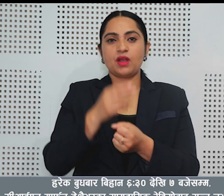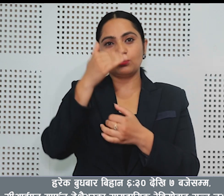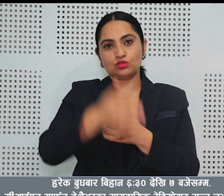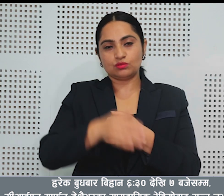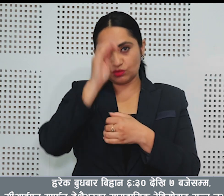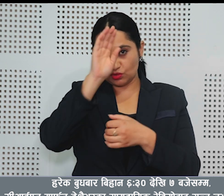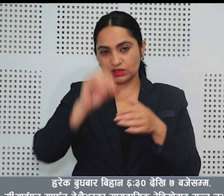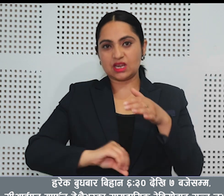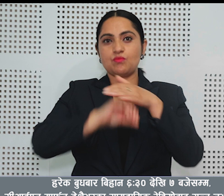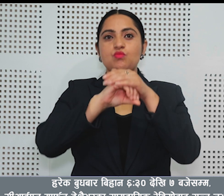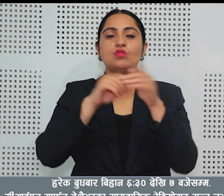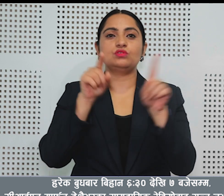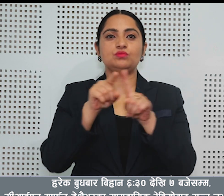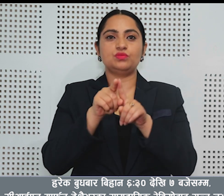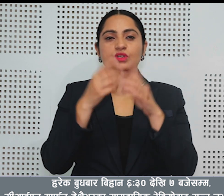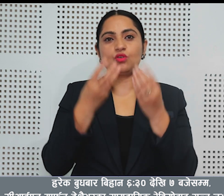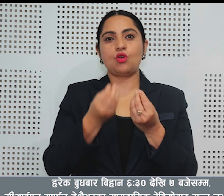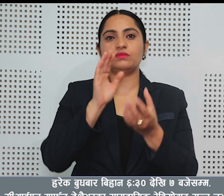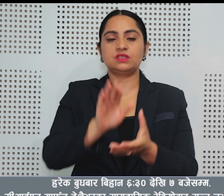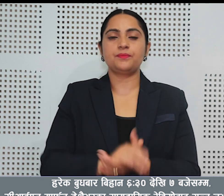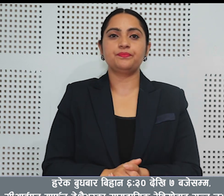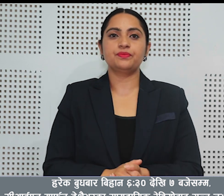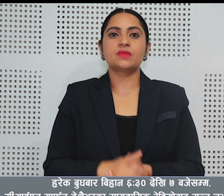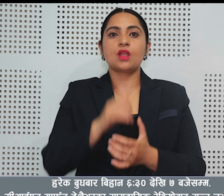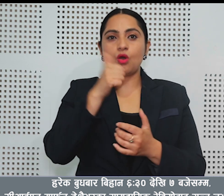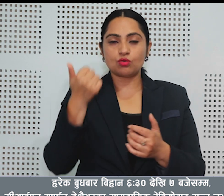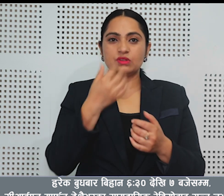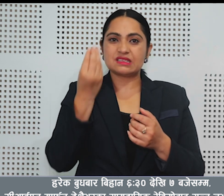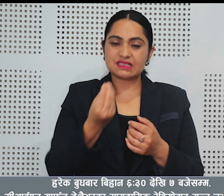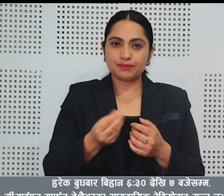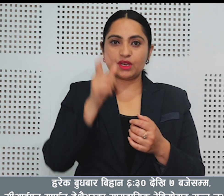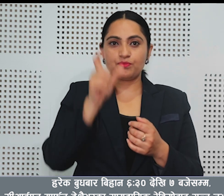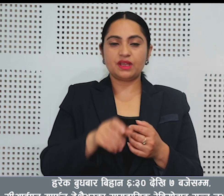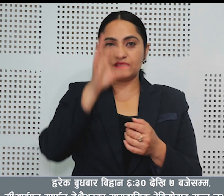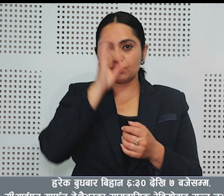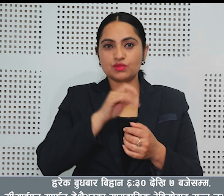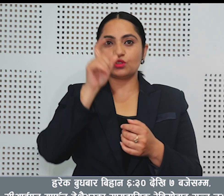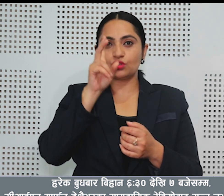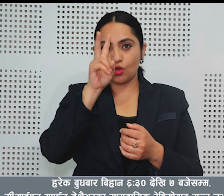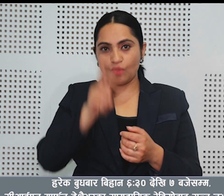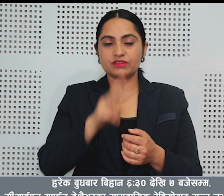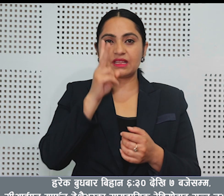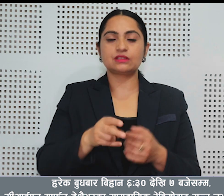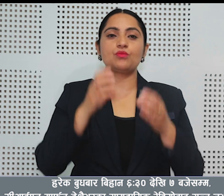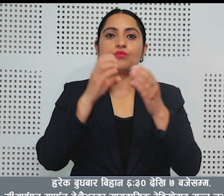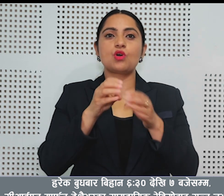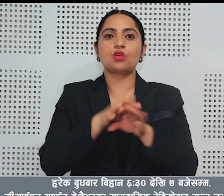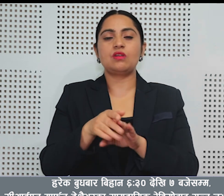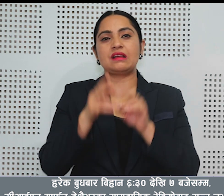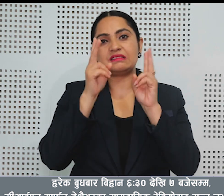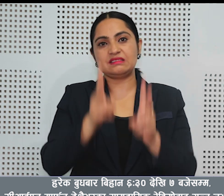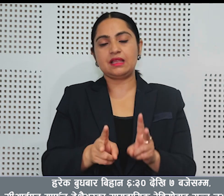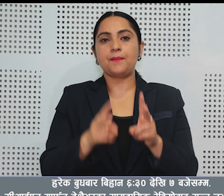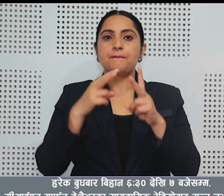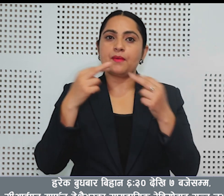परेकाहरूसम्म सूचनाको पहुँचको समेत अभाव रहेको छ। अर्कातिर सामान्य व्यक्ति र विशेष अवस्थाका ती वर्गहरूका लागि समेत एकै